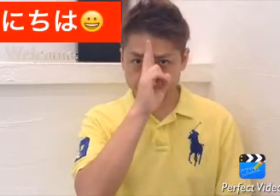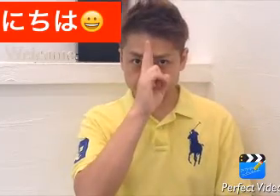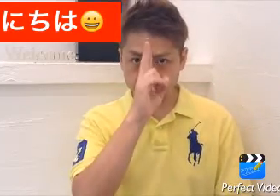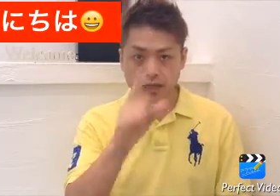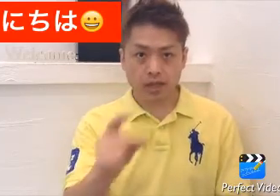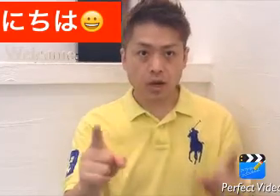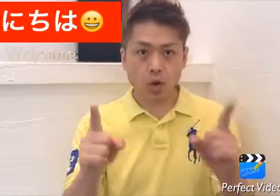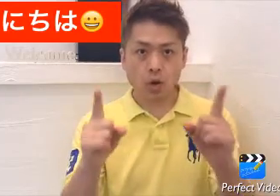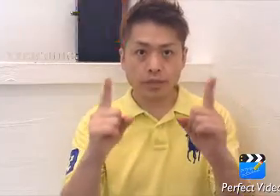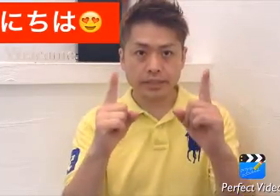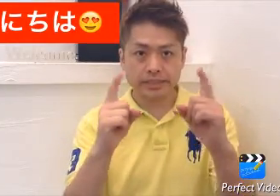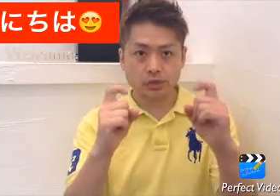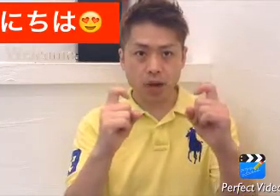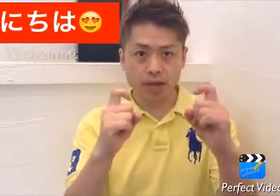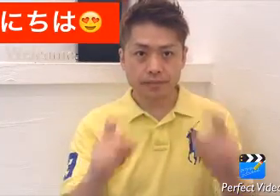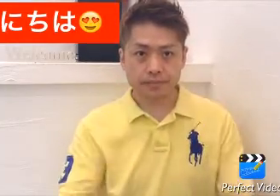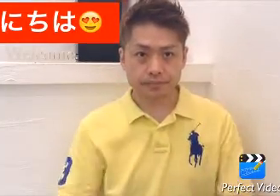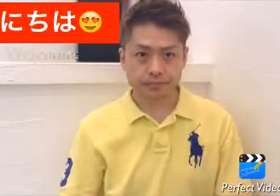お昼の12時を表しています。